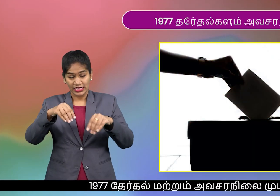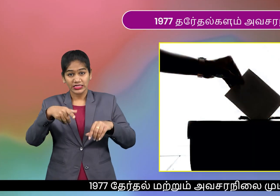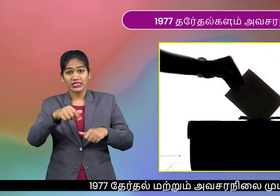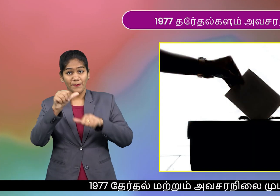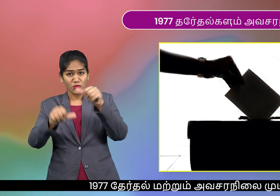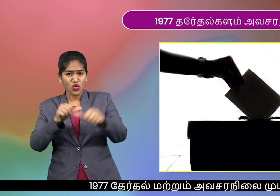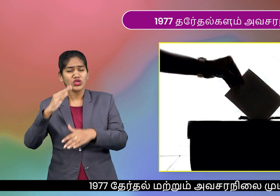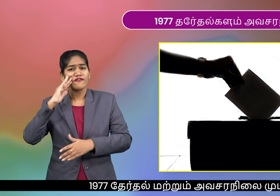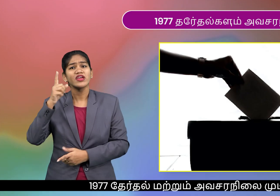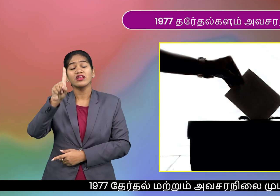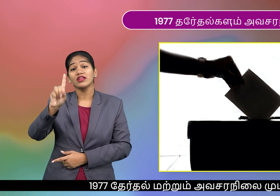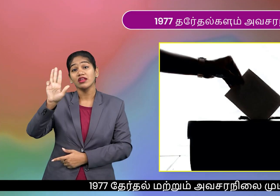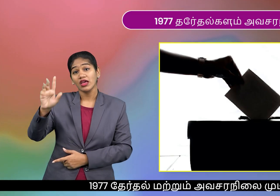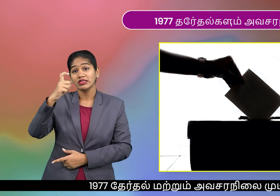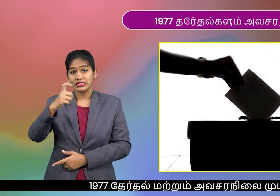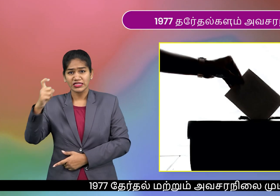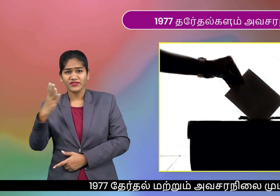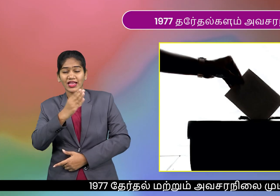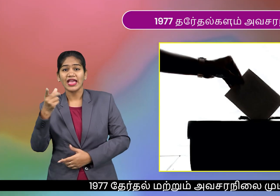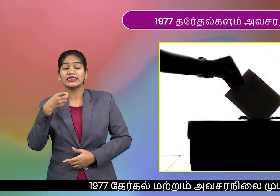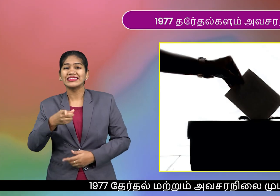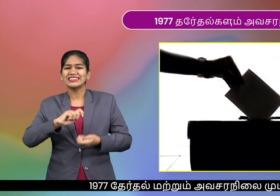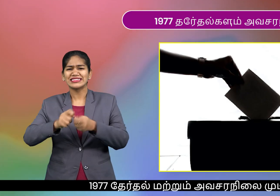1977 தேர்தல் மற்றும் அவசர நிலை முடிவு.